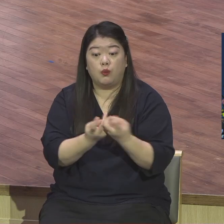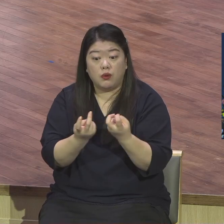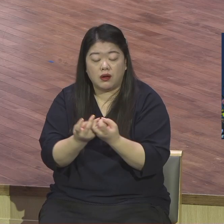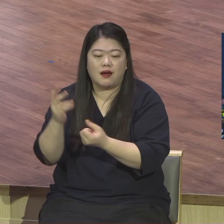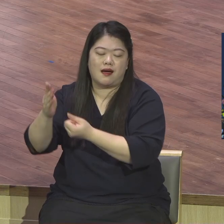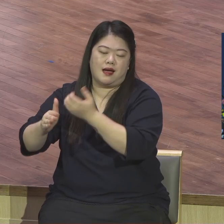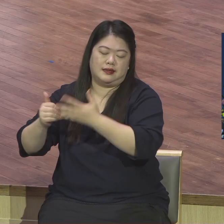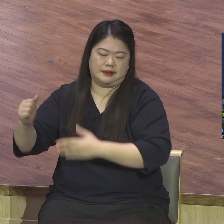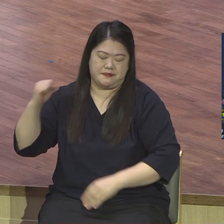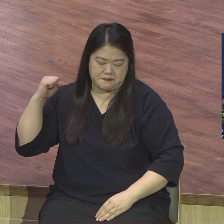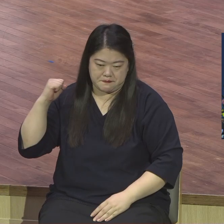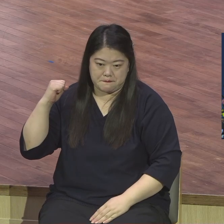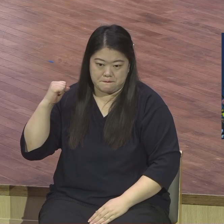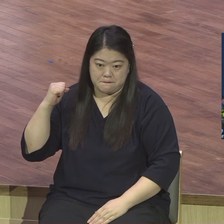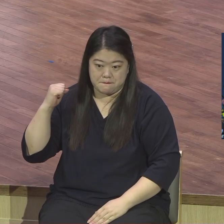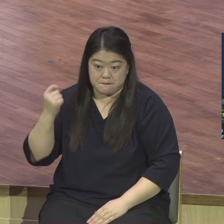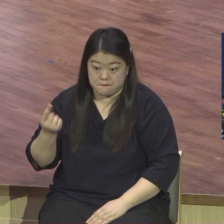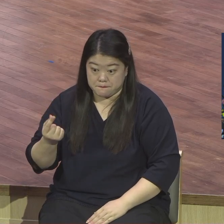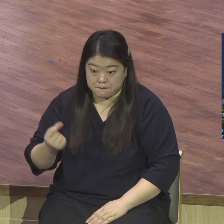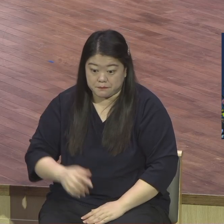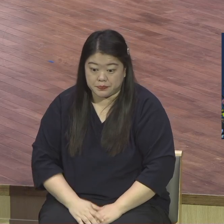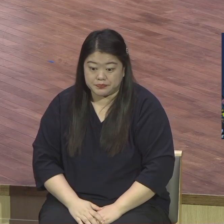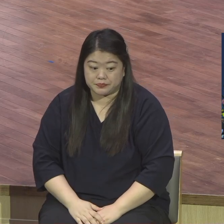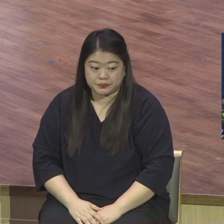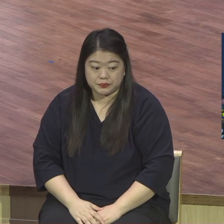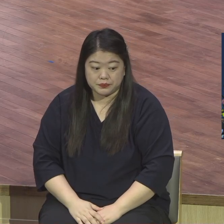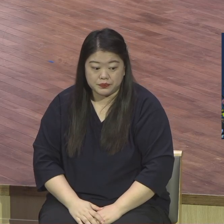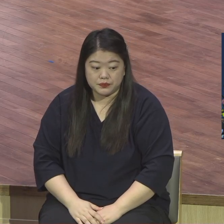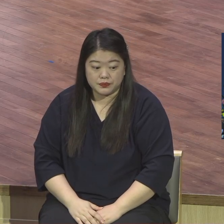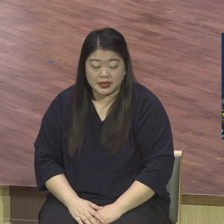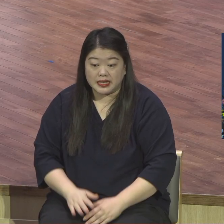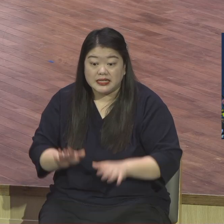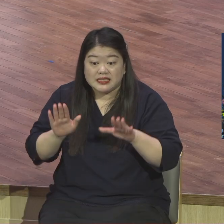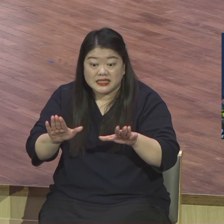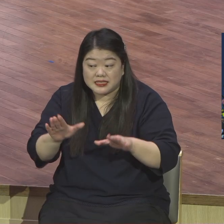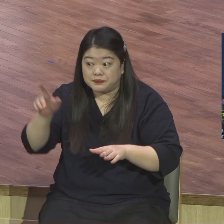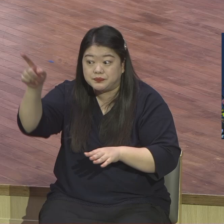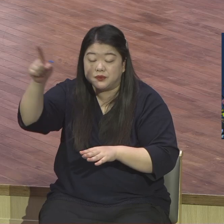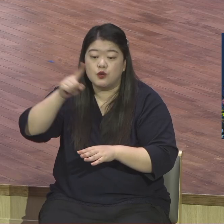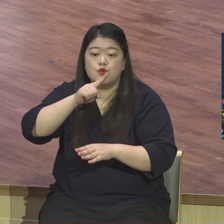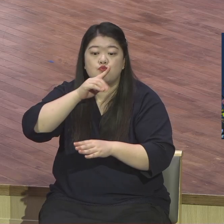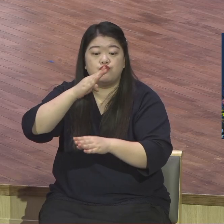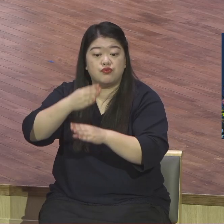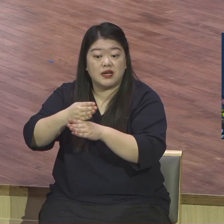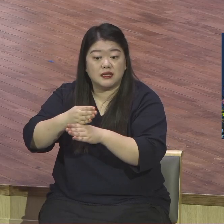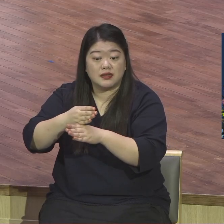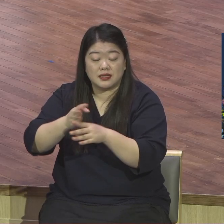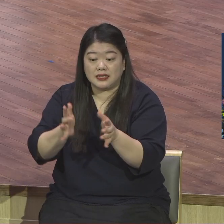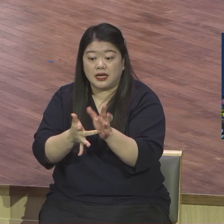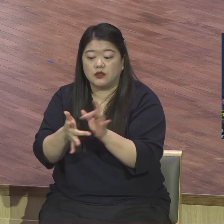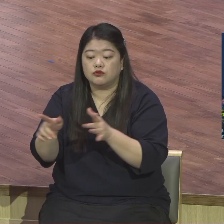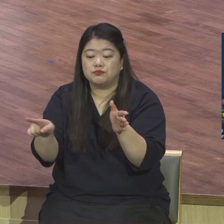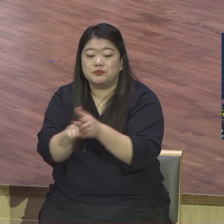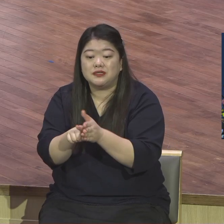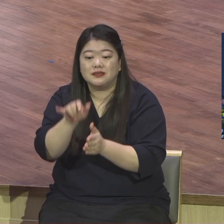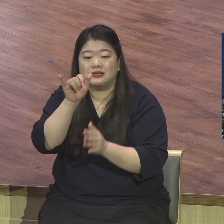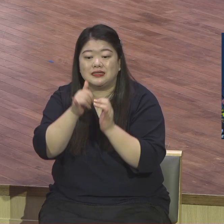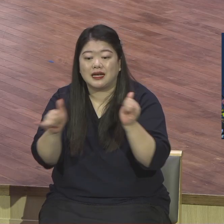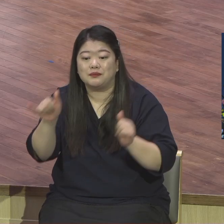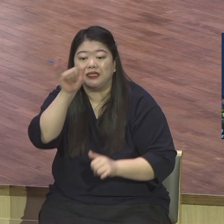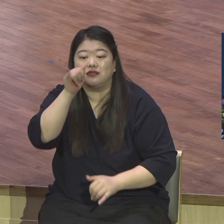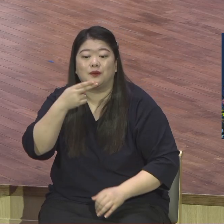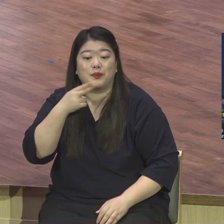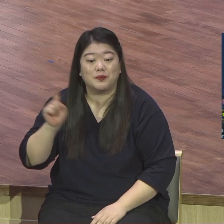기도하고 있어요. 저 북한의 기독교인들 예수 믿으면 무조건 가두든지 죽이든지입니다.